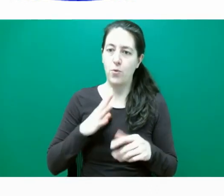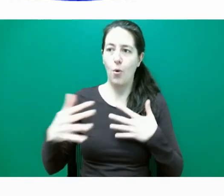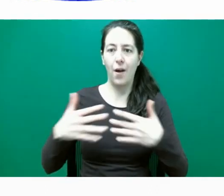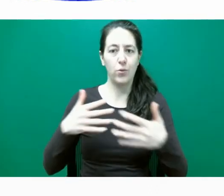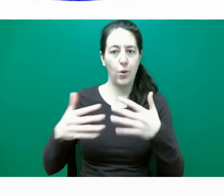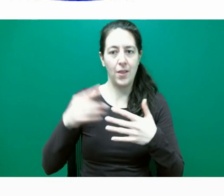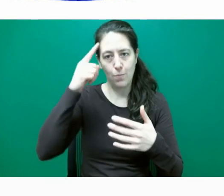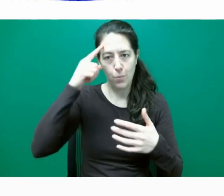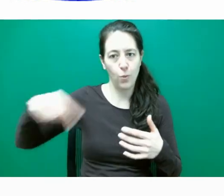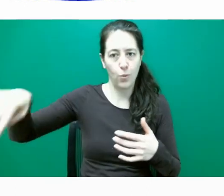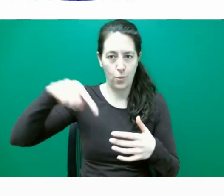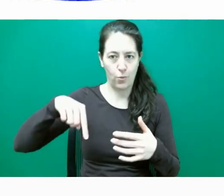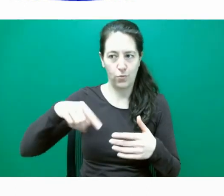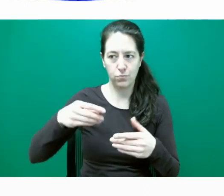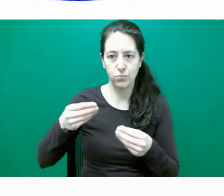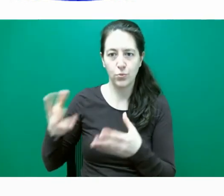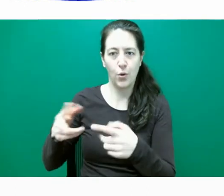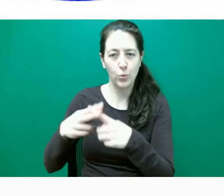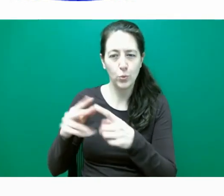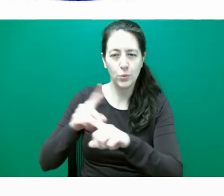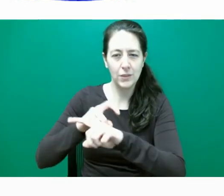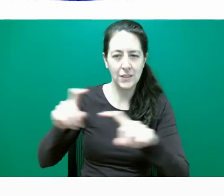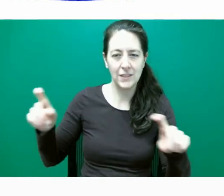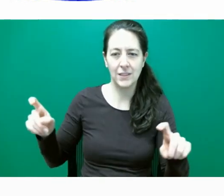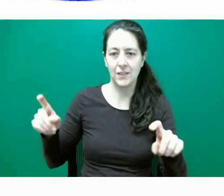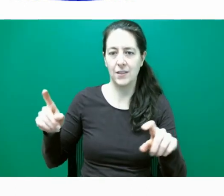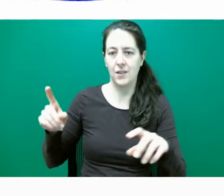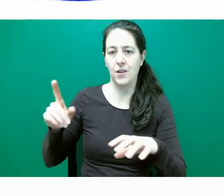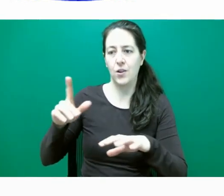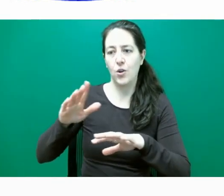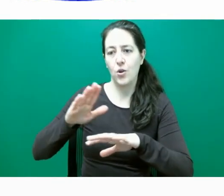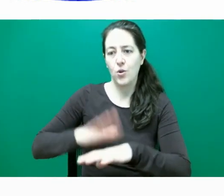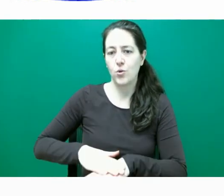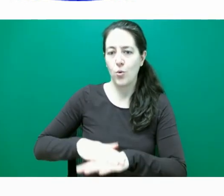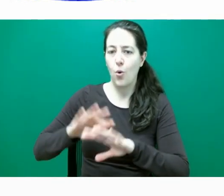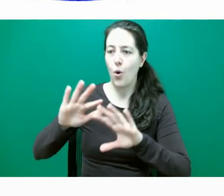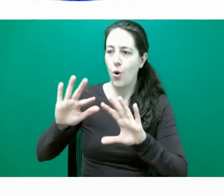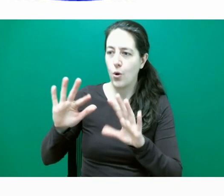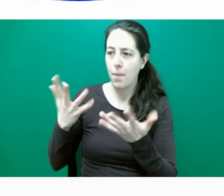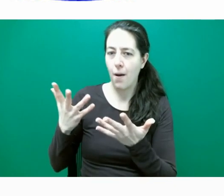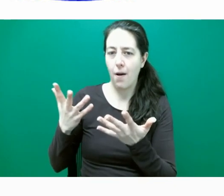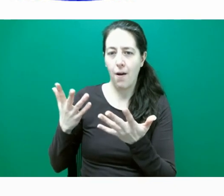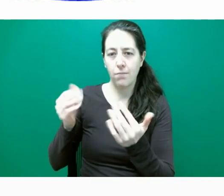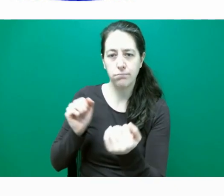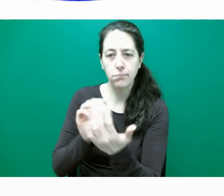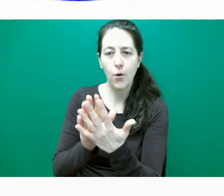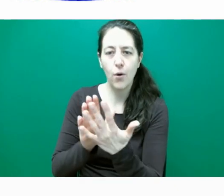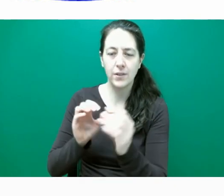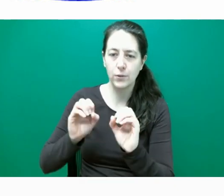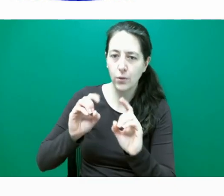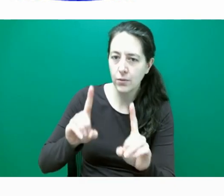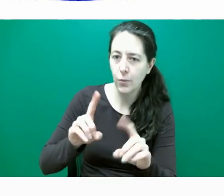vont les outiller également à aborder différents aspects de l'éducation en salle de classe et même le côté